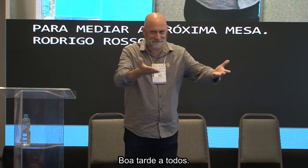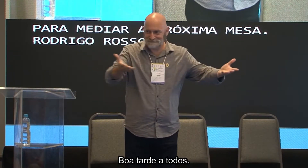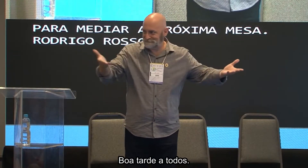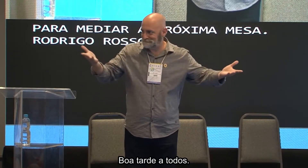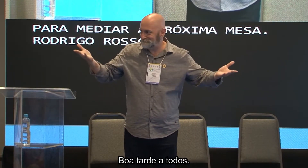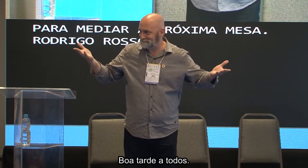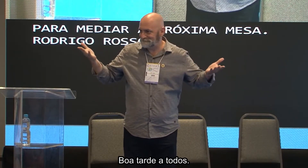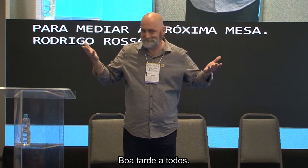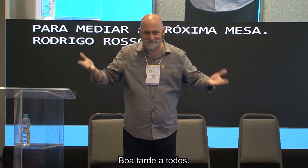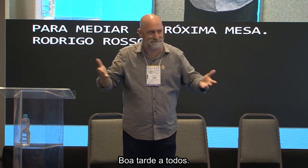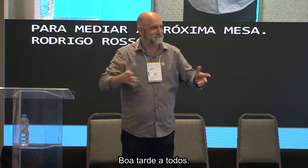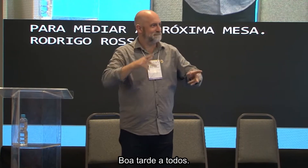Boa tarde a todos,